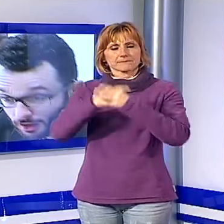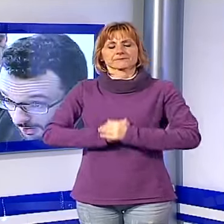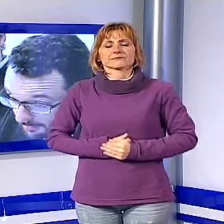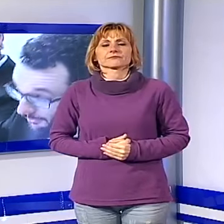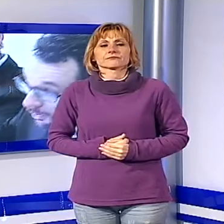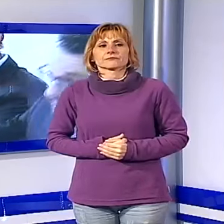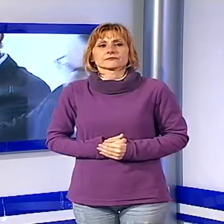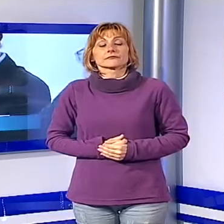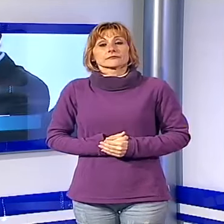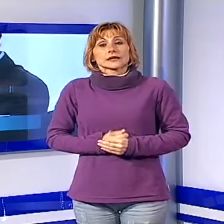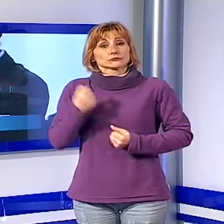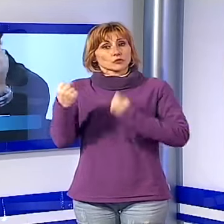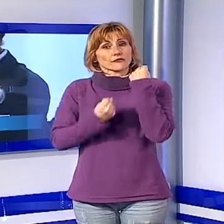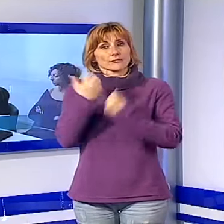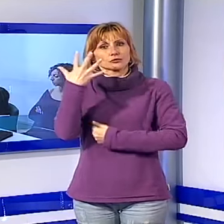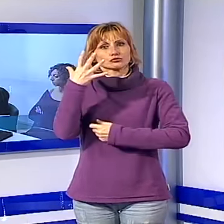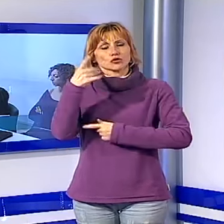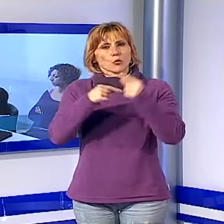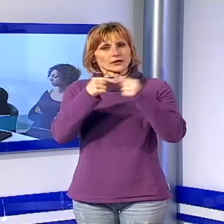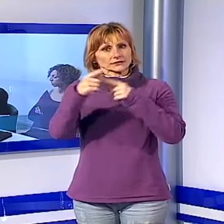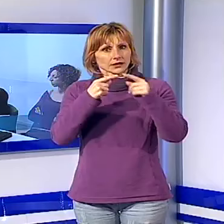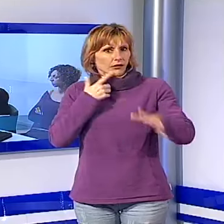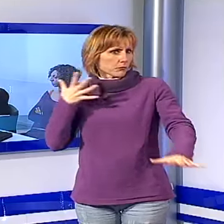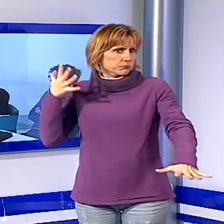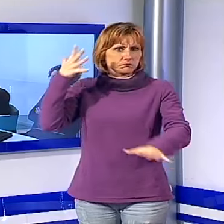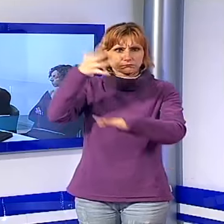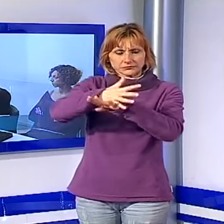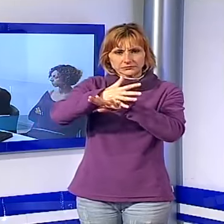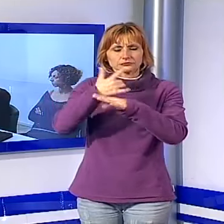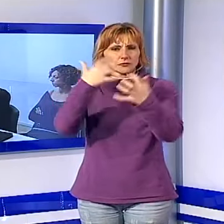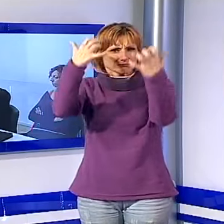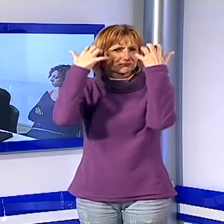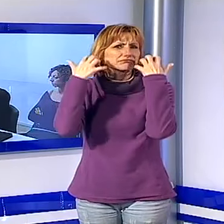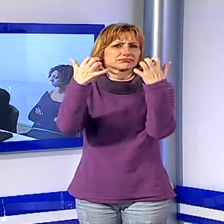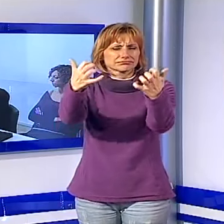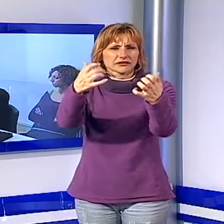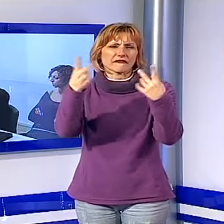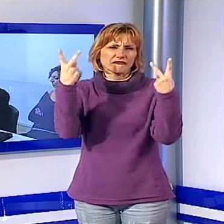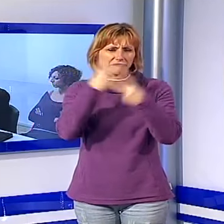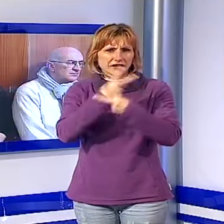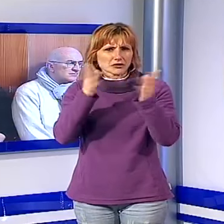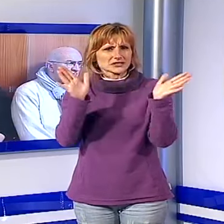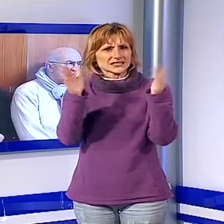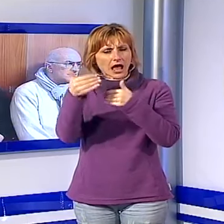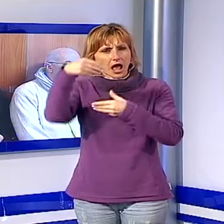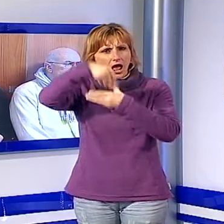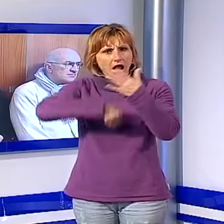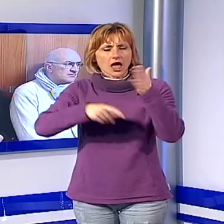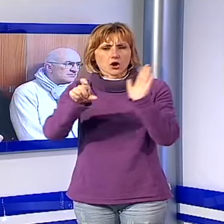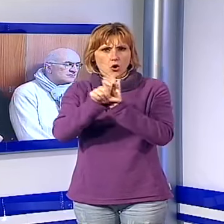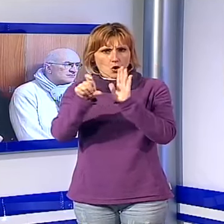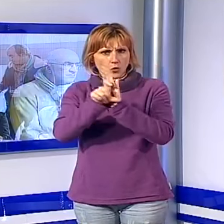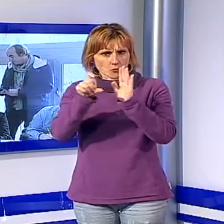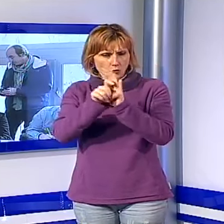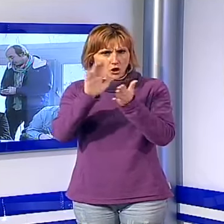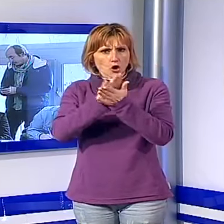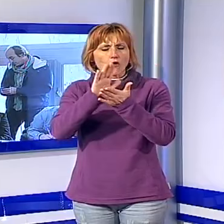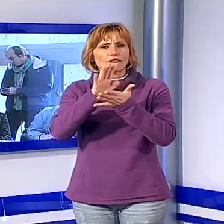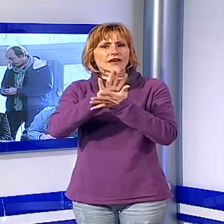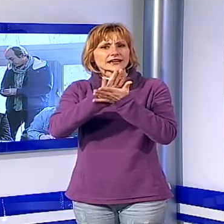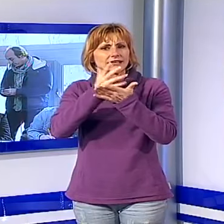Movimento 5 Stelle all'attacco in una follata conferenza stampa nella sala Didala Ghilarducci in municipio. Il capogruppo in